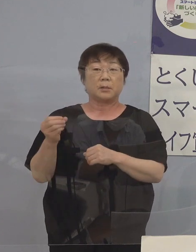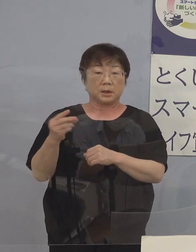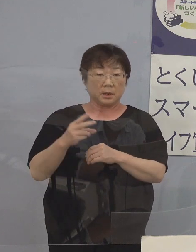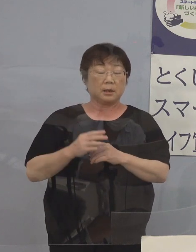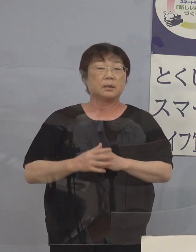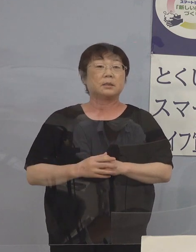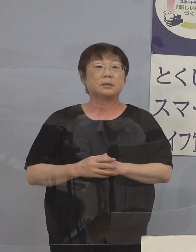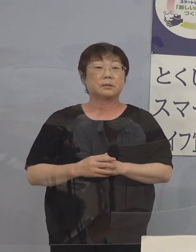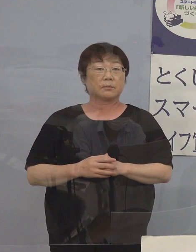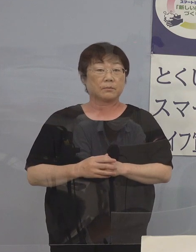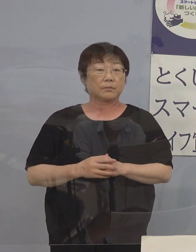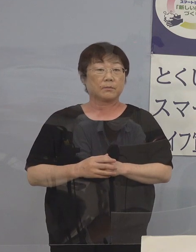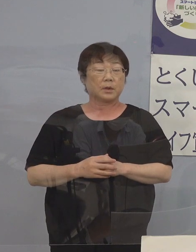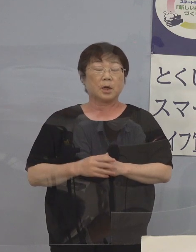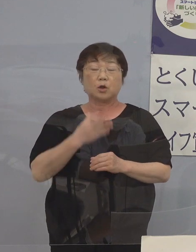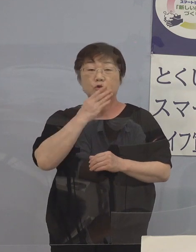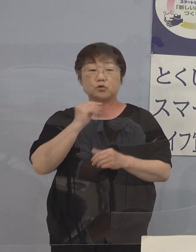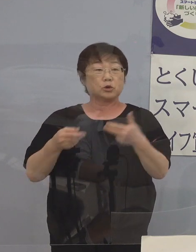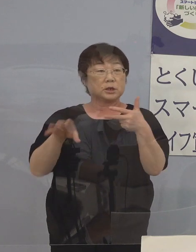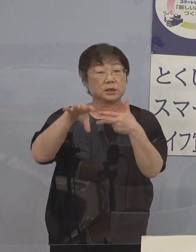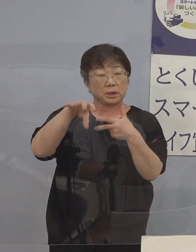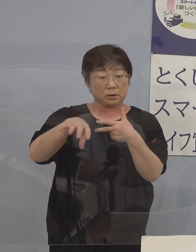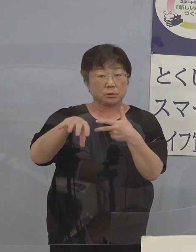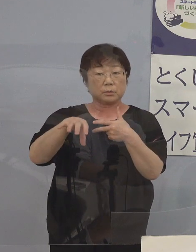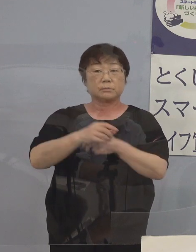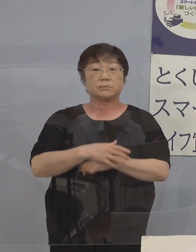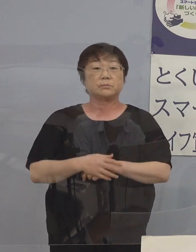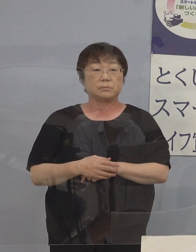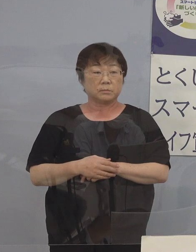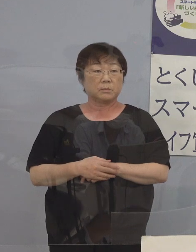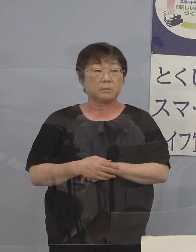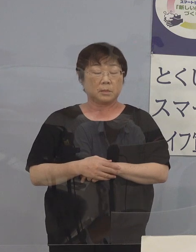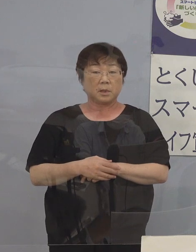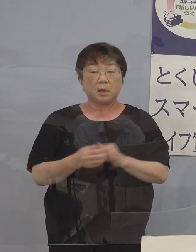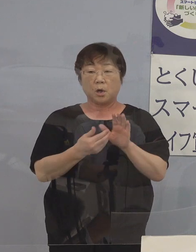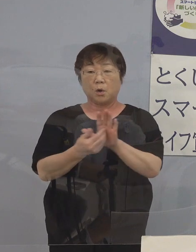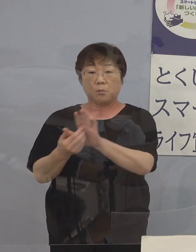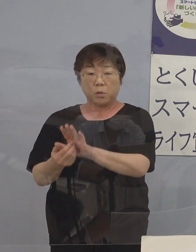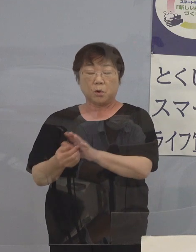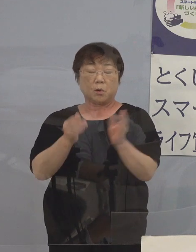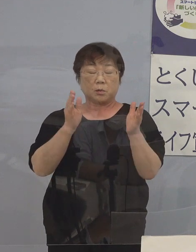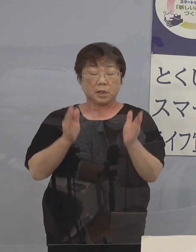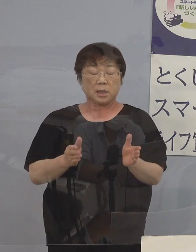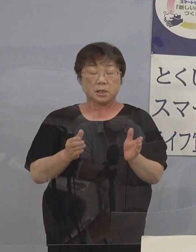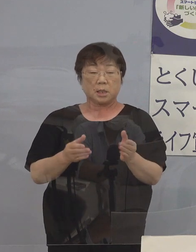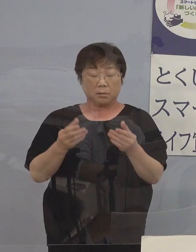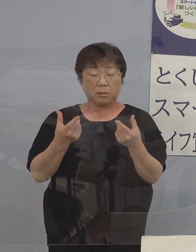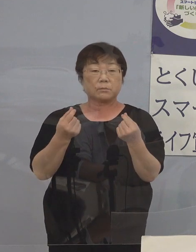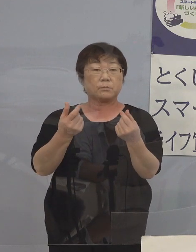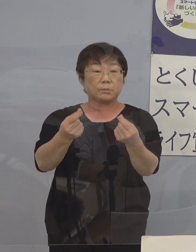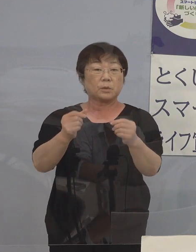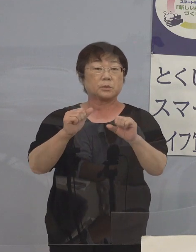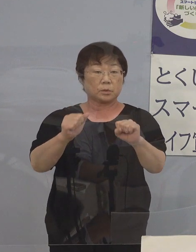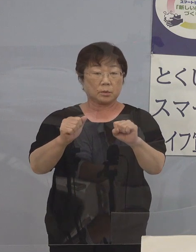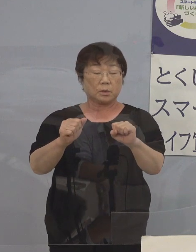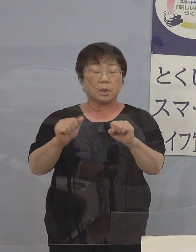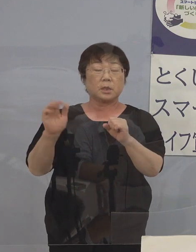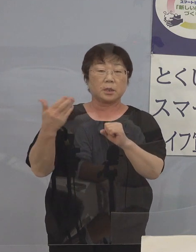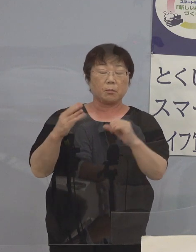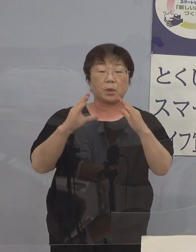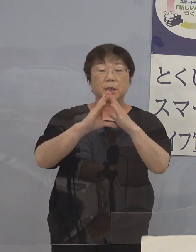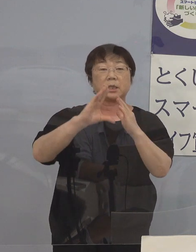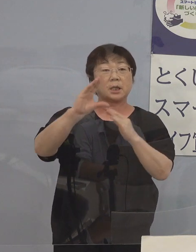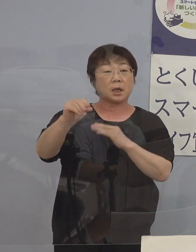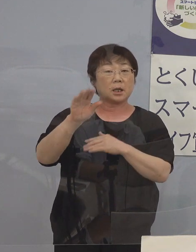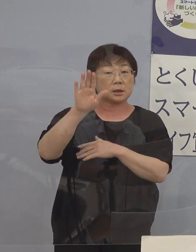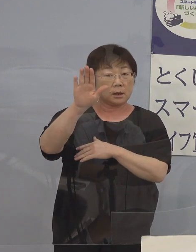は福祉施設、こうしたところで防御体制を完璧に取る、しかし家に帰